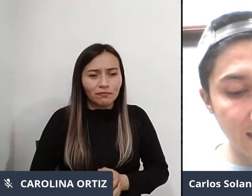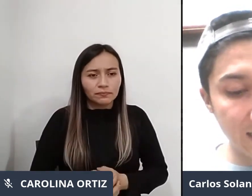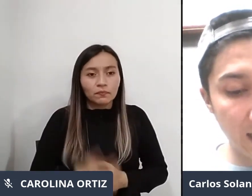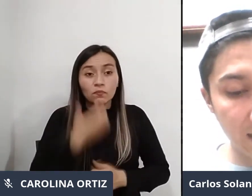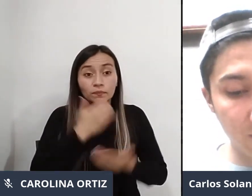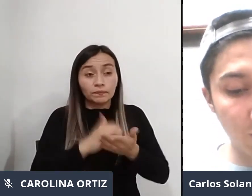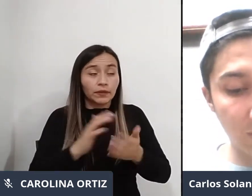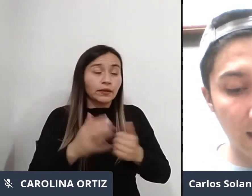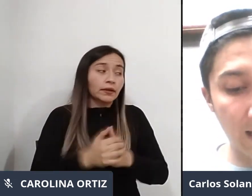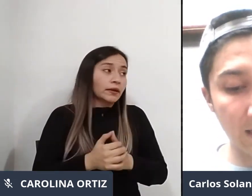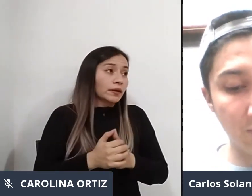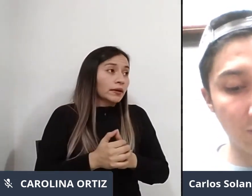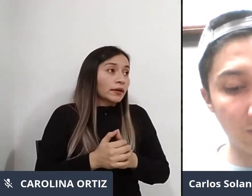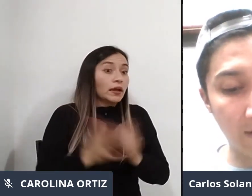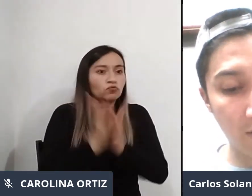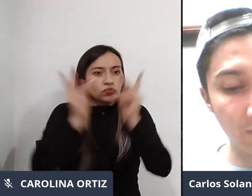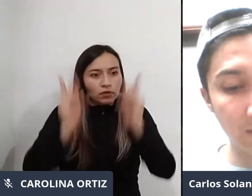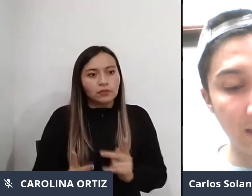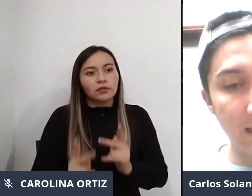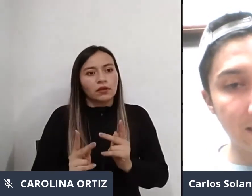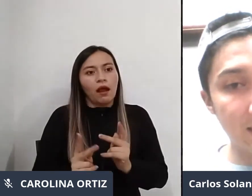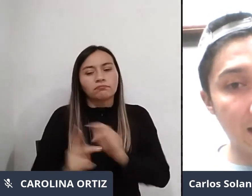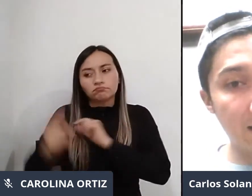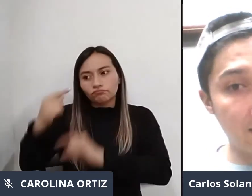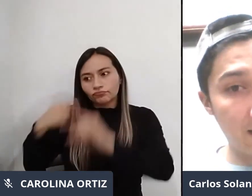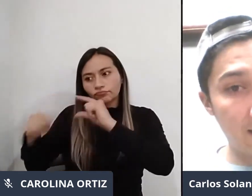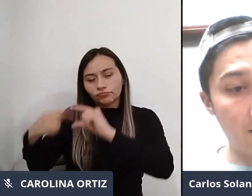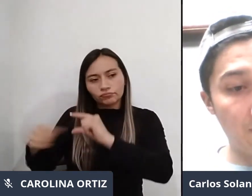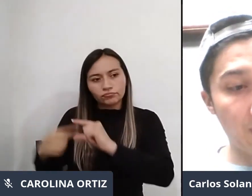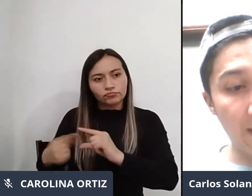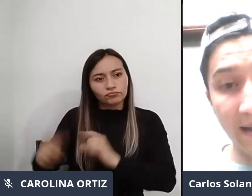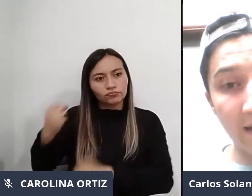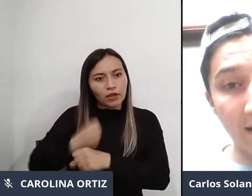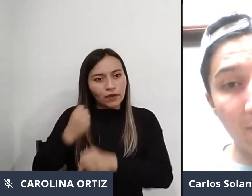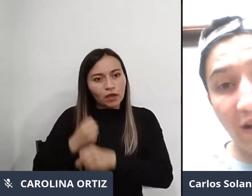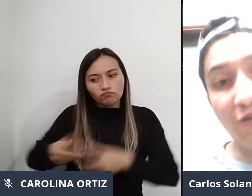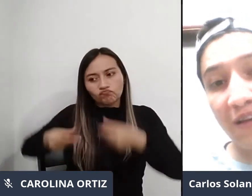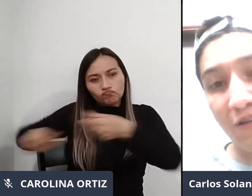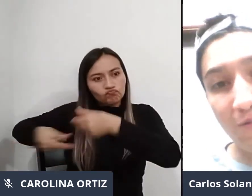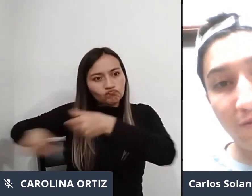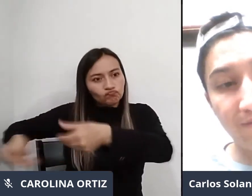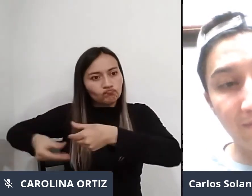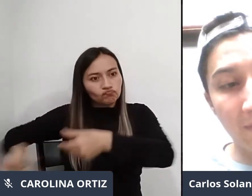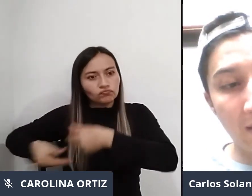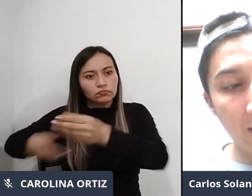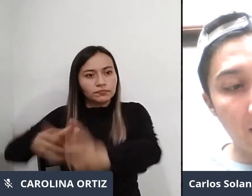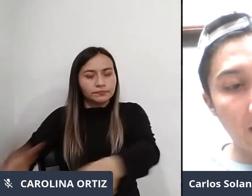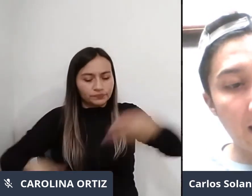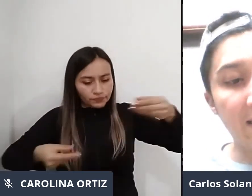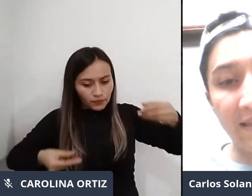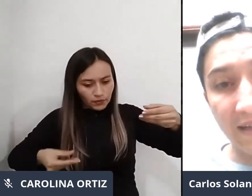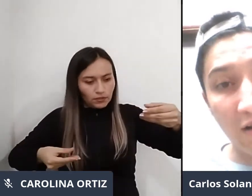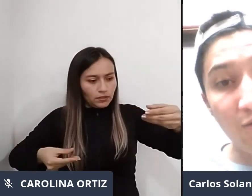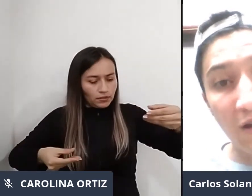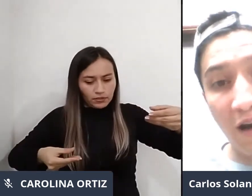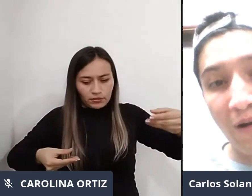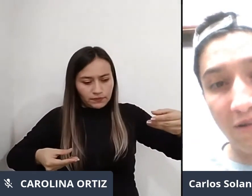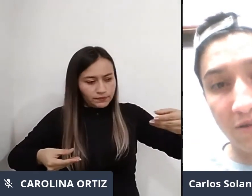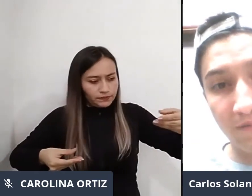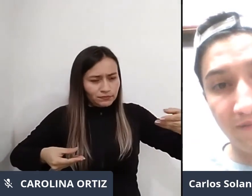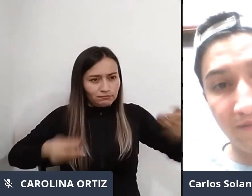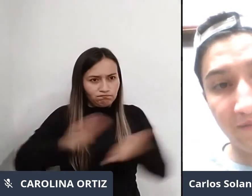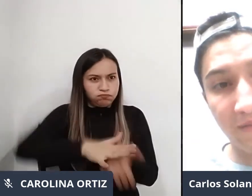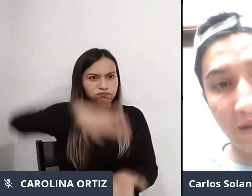las chicas les llegan sus tareas, sus trabajos, llegan tarde porque no tienen cómo, ya tienen